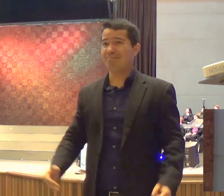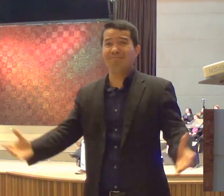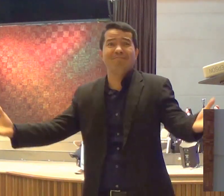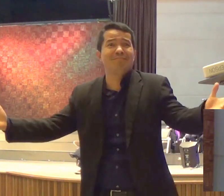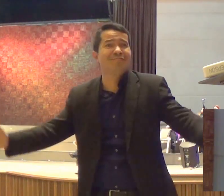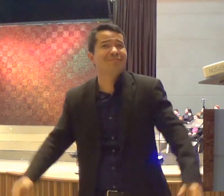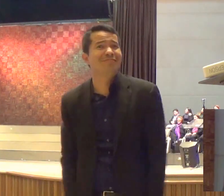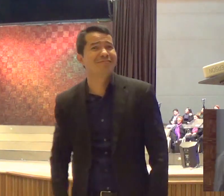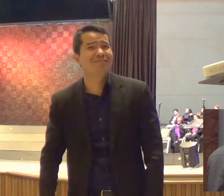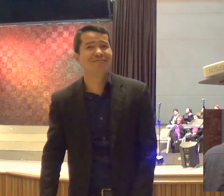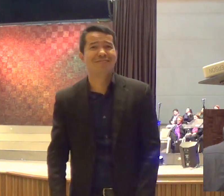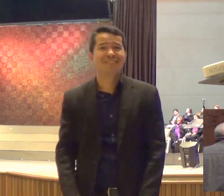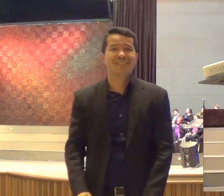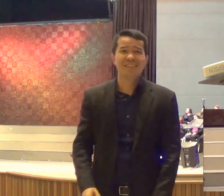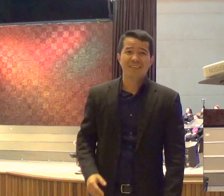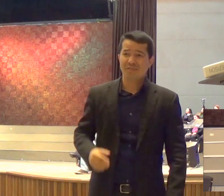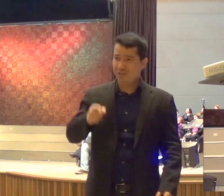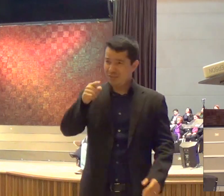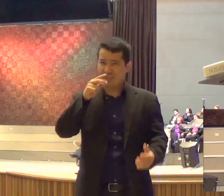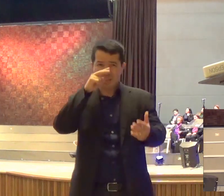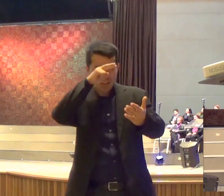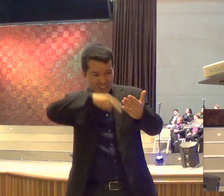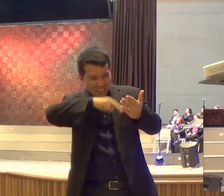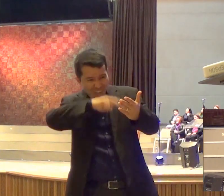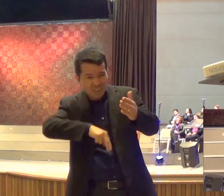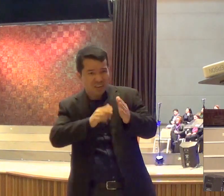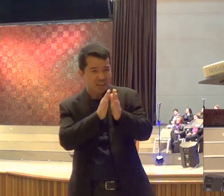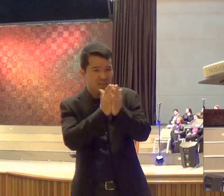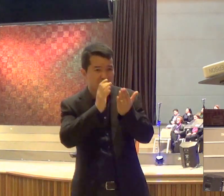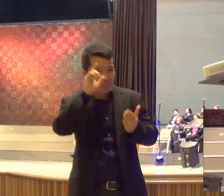quando olhe para esse texto eu aprendo uma segunda verdade